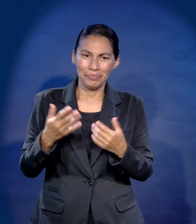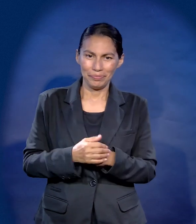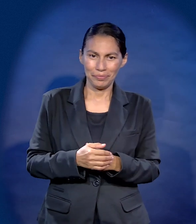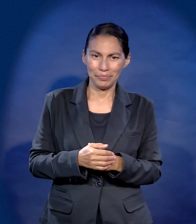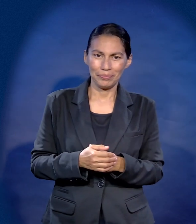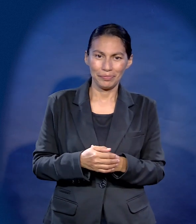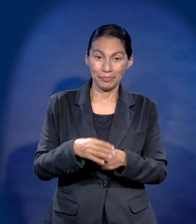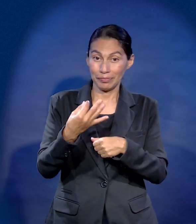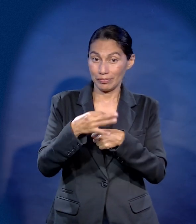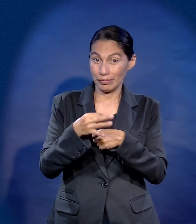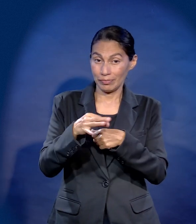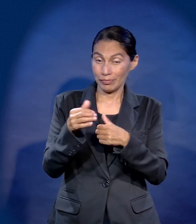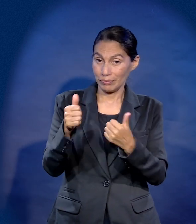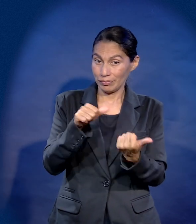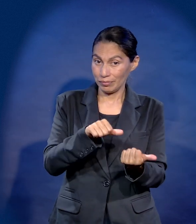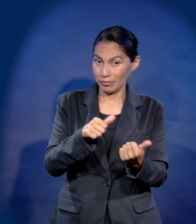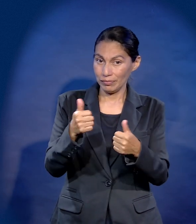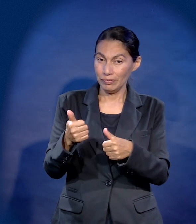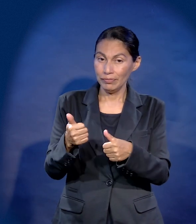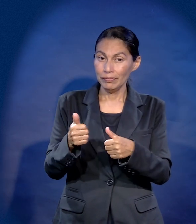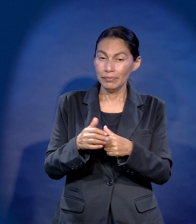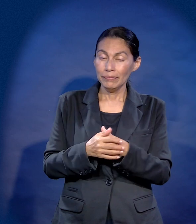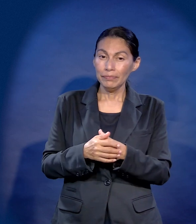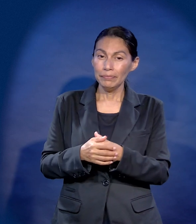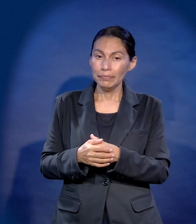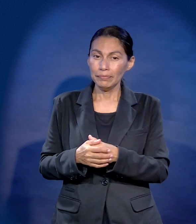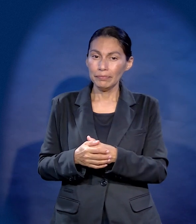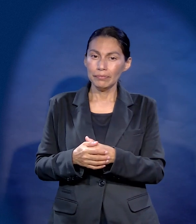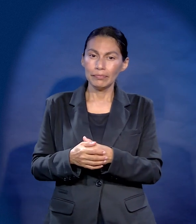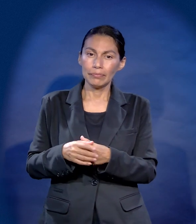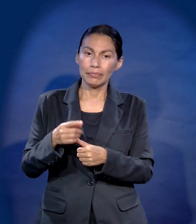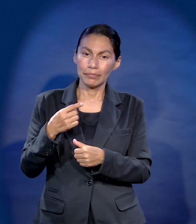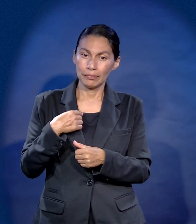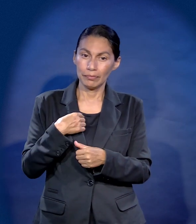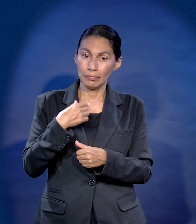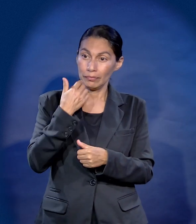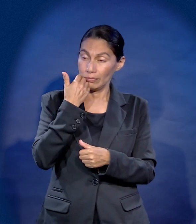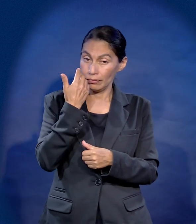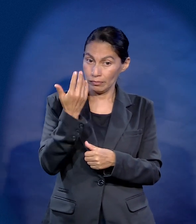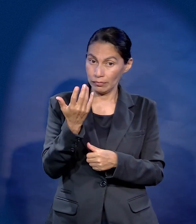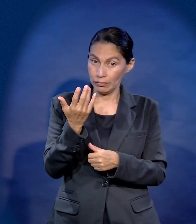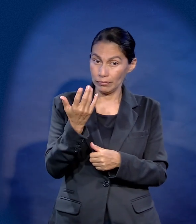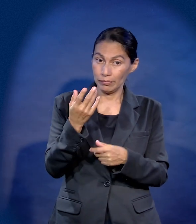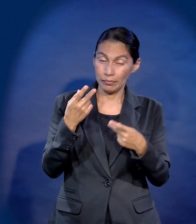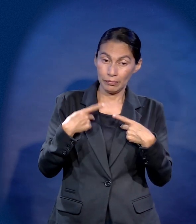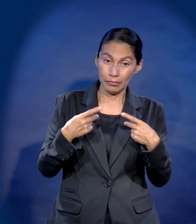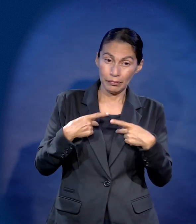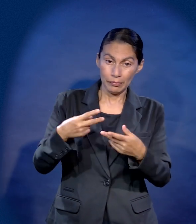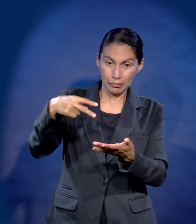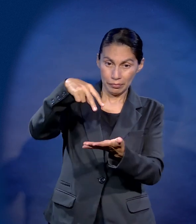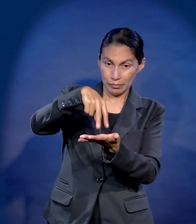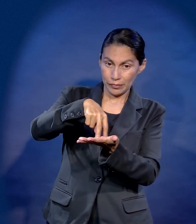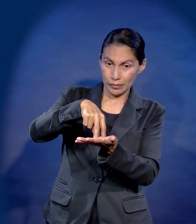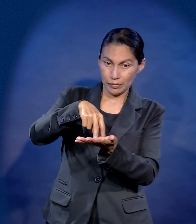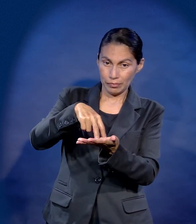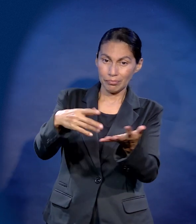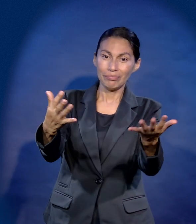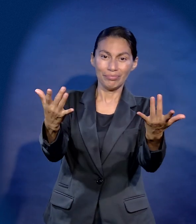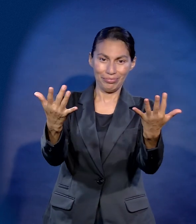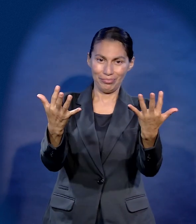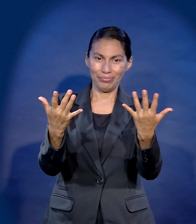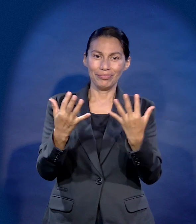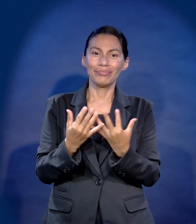hermanos. Y mientras se están bautizando allí, yo quisiera rogarle a las personas que están en